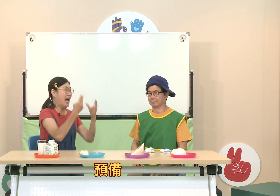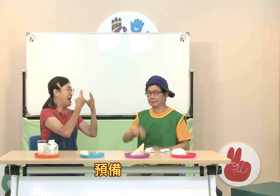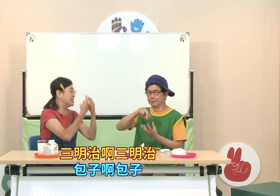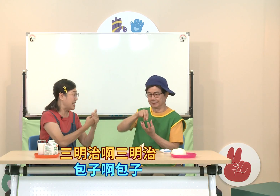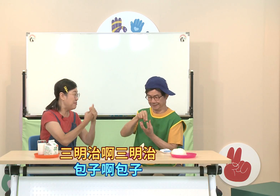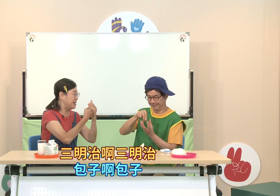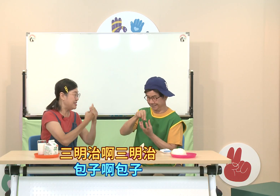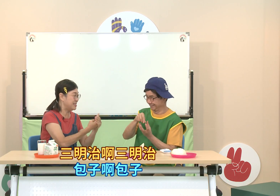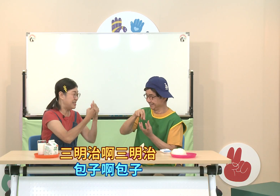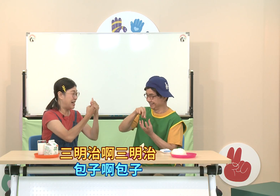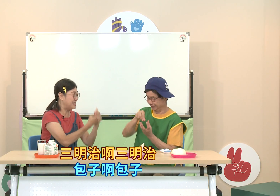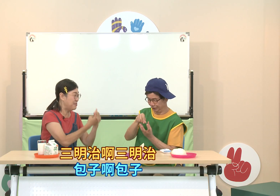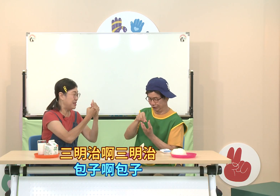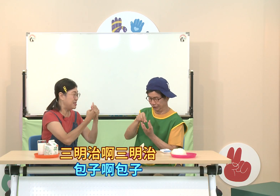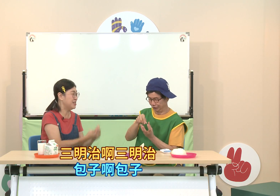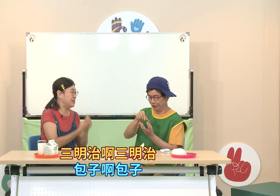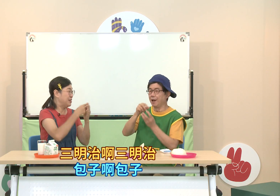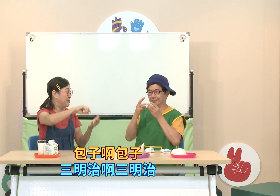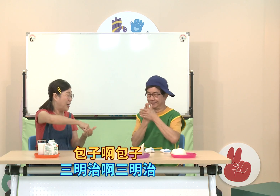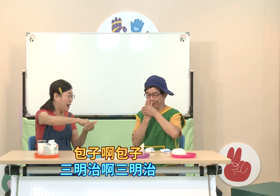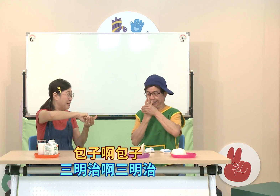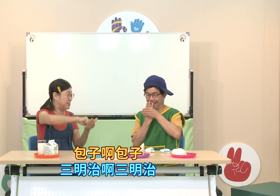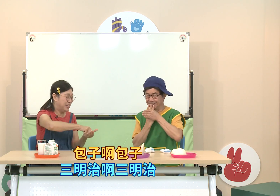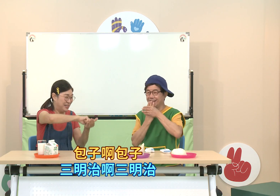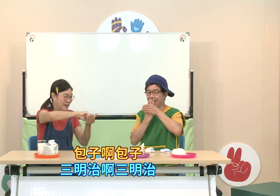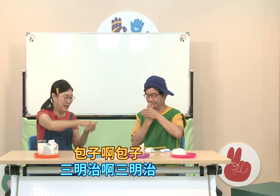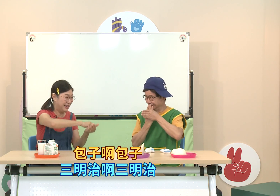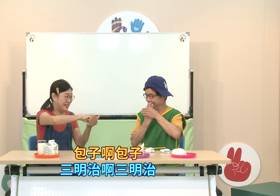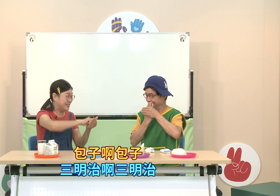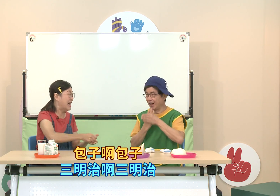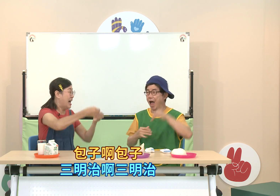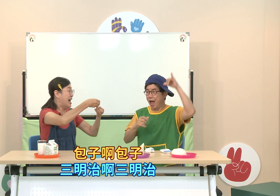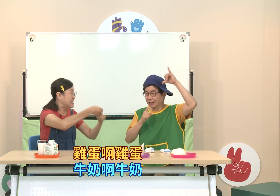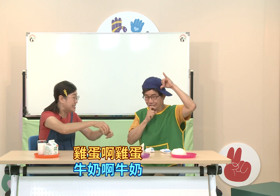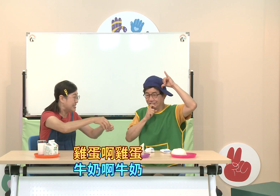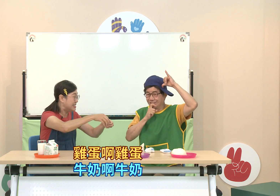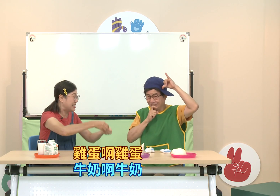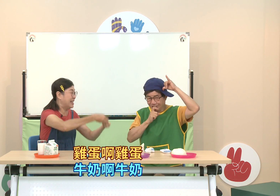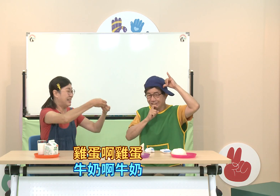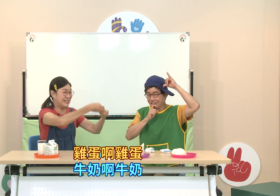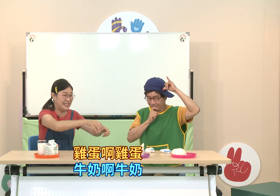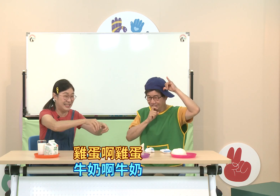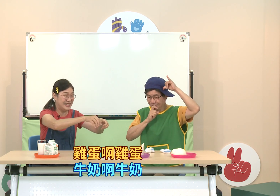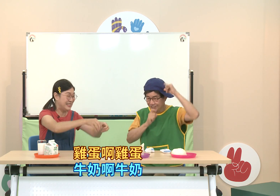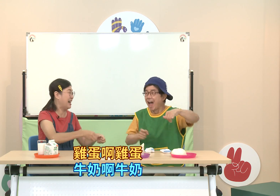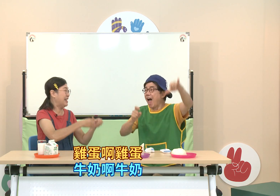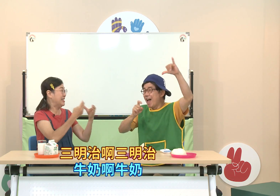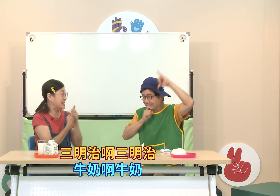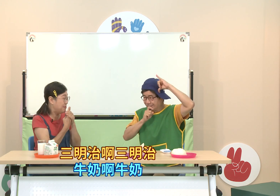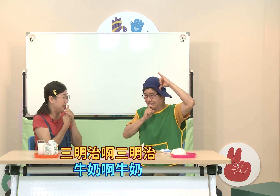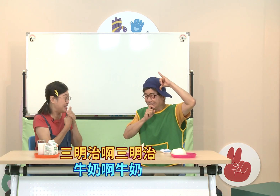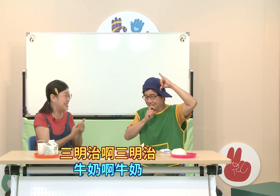三明治三明治包子雞蛋雞蛋三明治